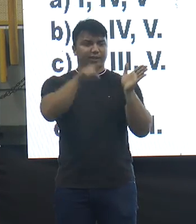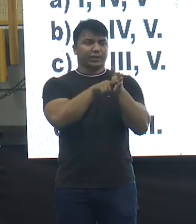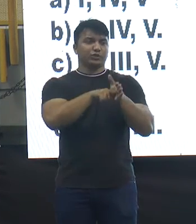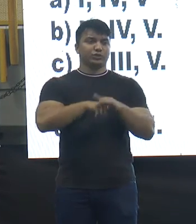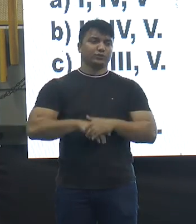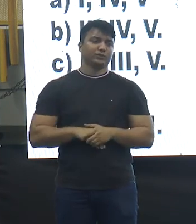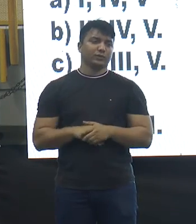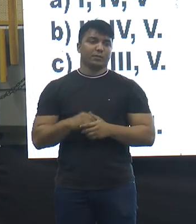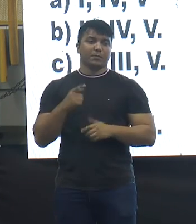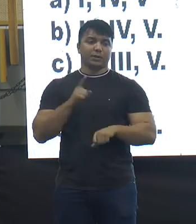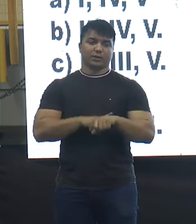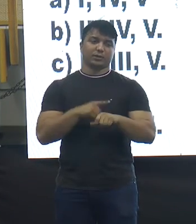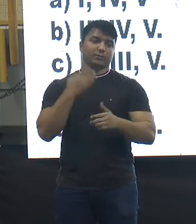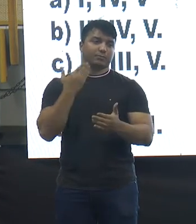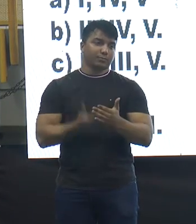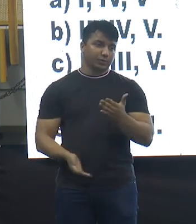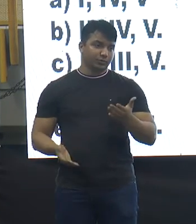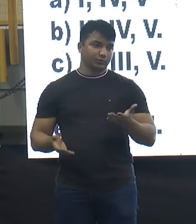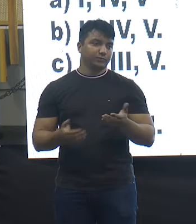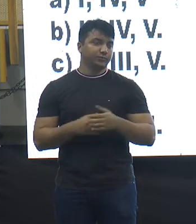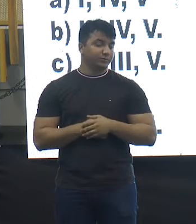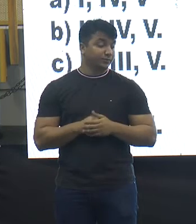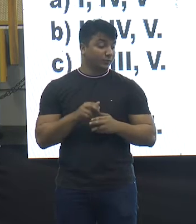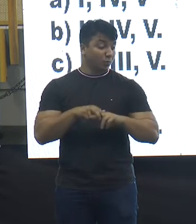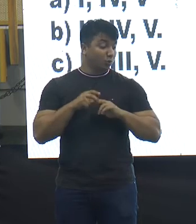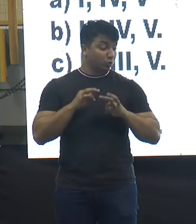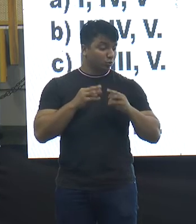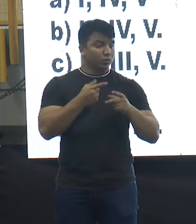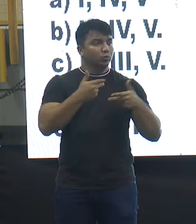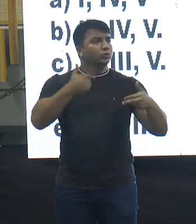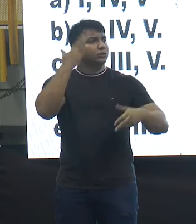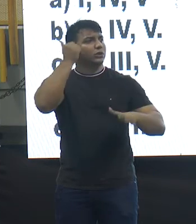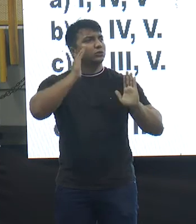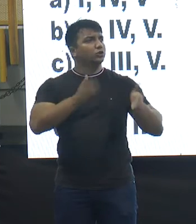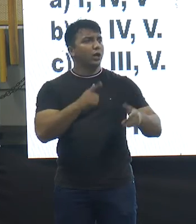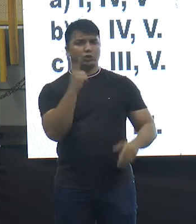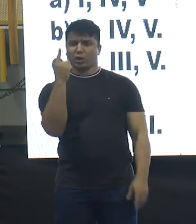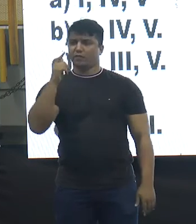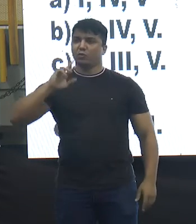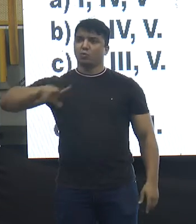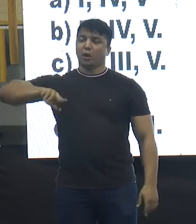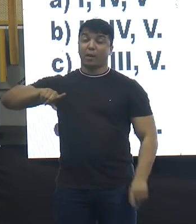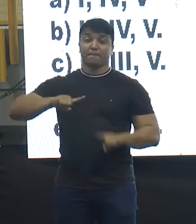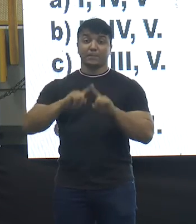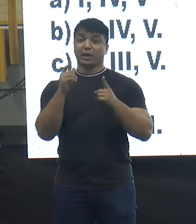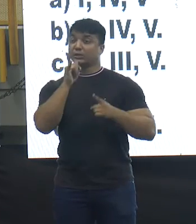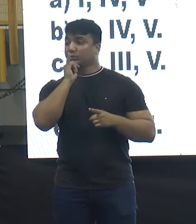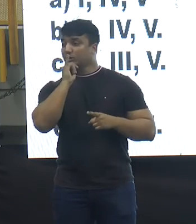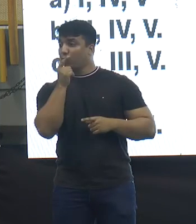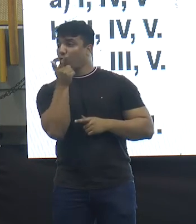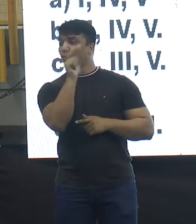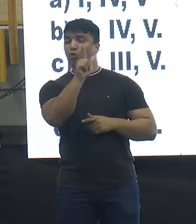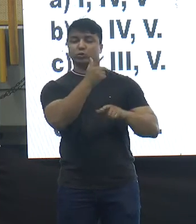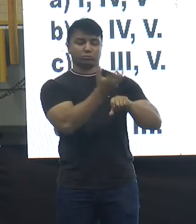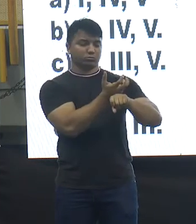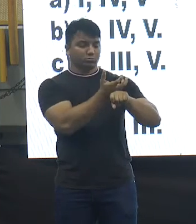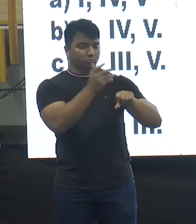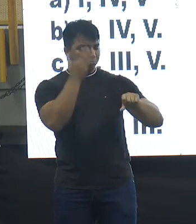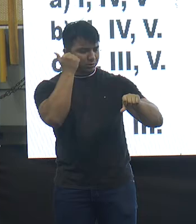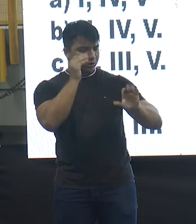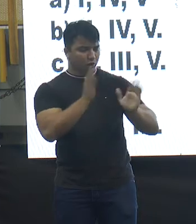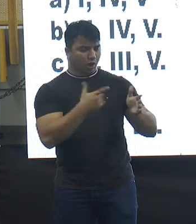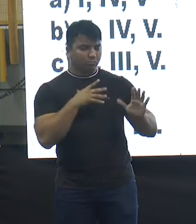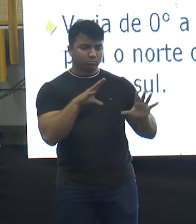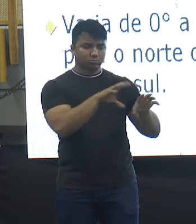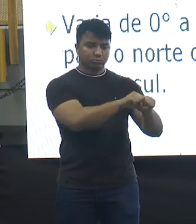acaba perdendo muito tempo. Então pega aquilo que você domina. Pode não ser geografia, mas pega aquilo que você domina melhor. A